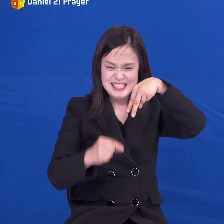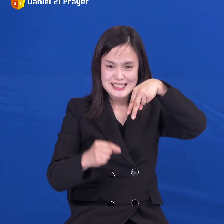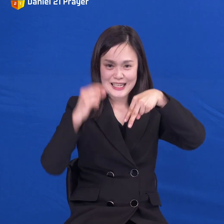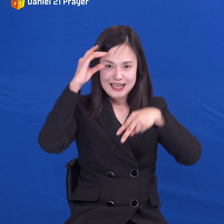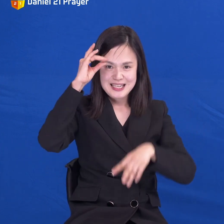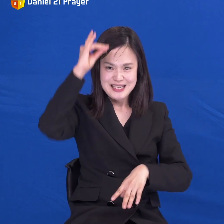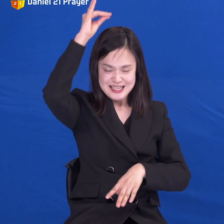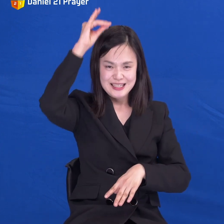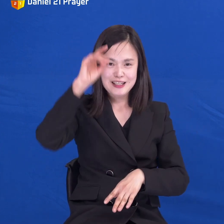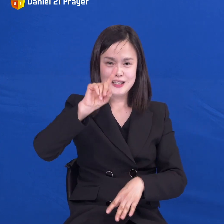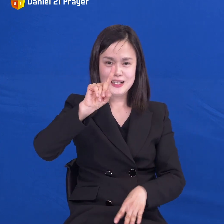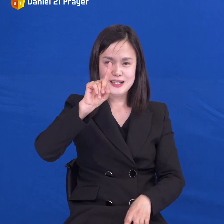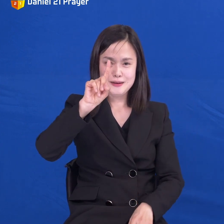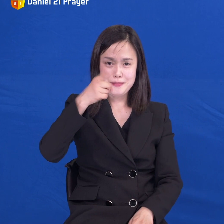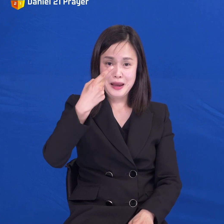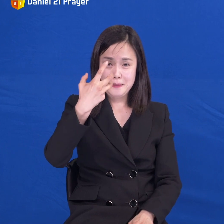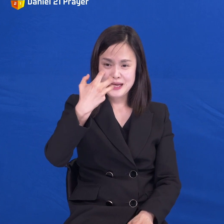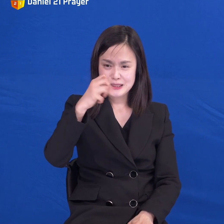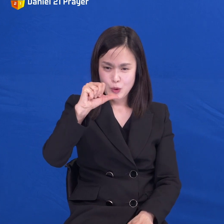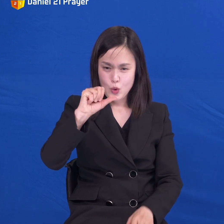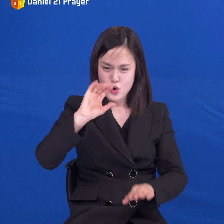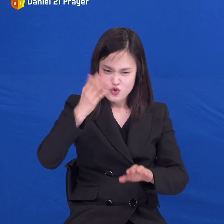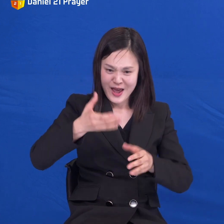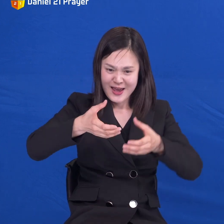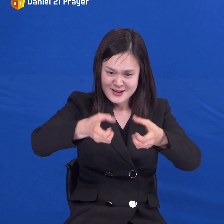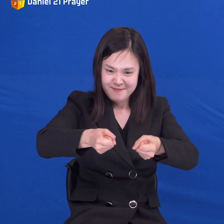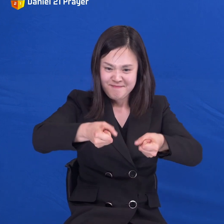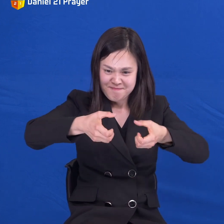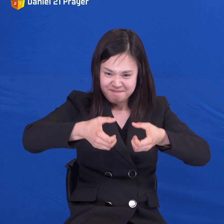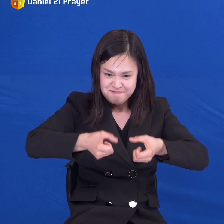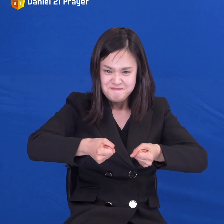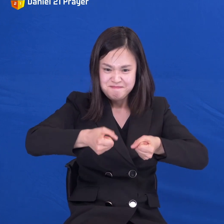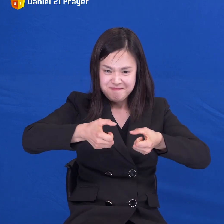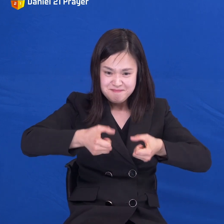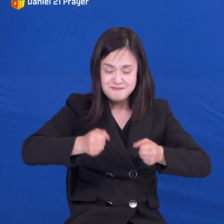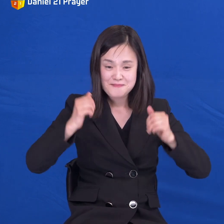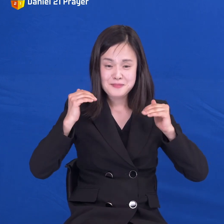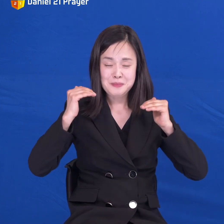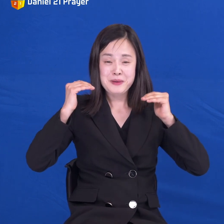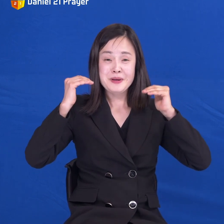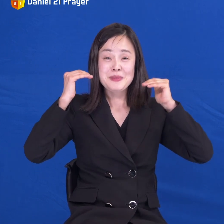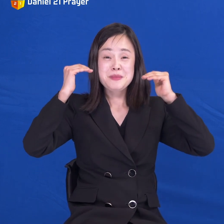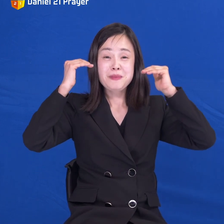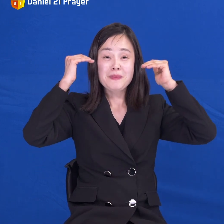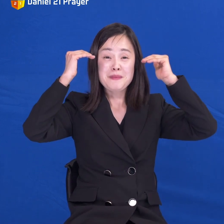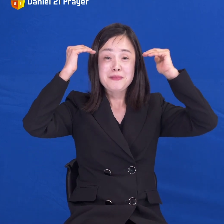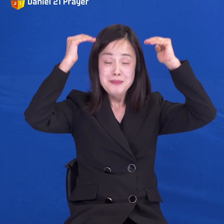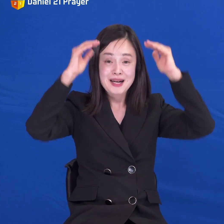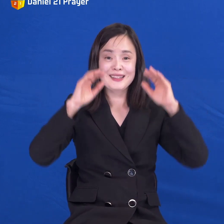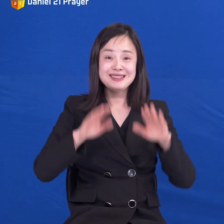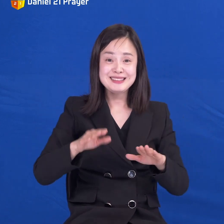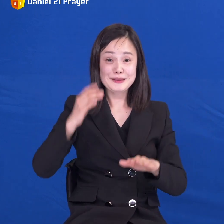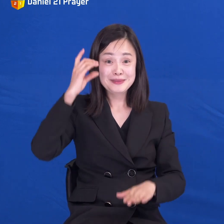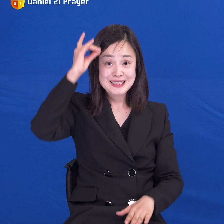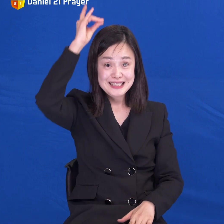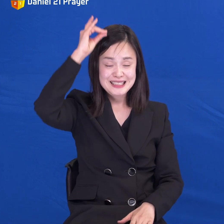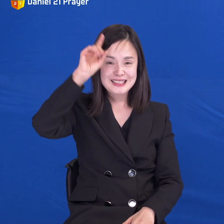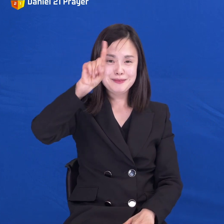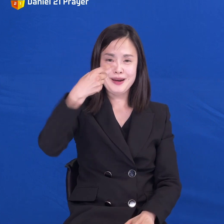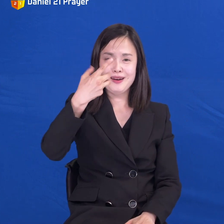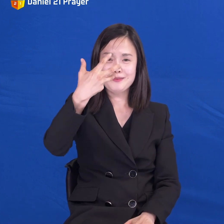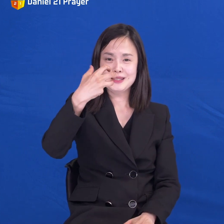결론은 지금 우리 아들이 1m 85입니다. 저희 집안에는 그런 DNA가